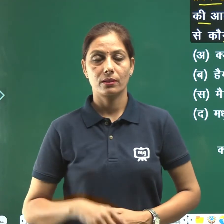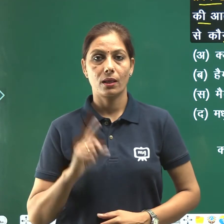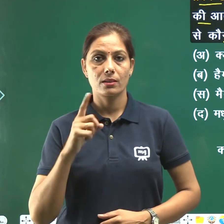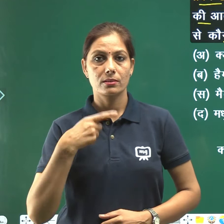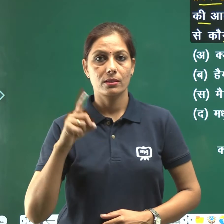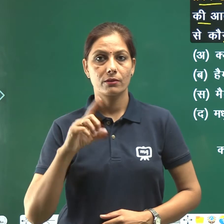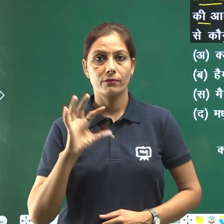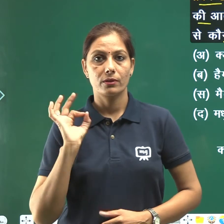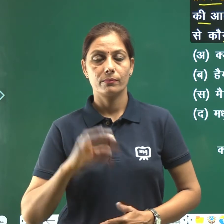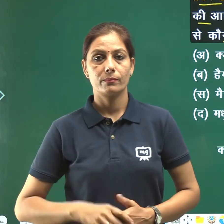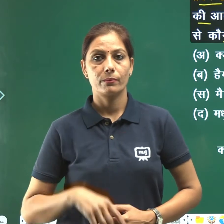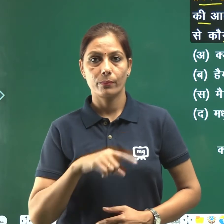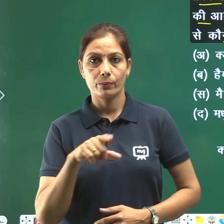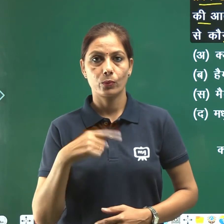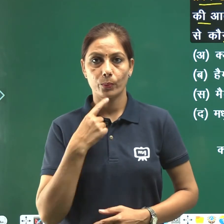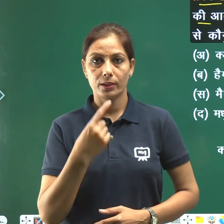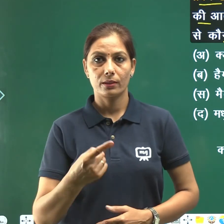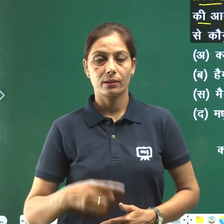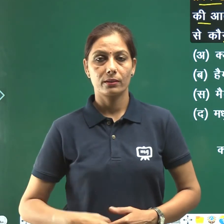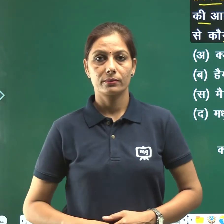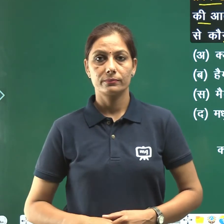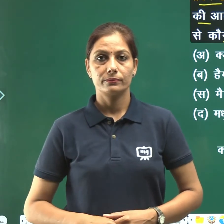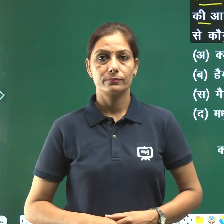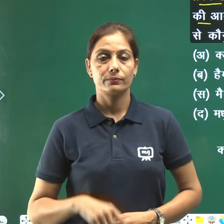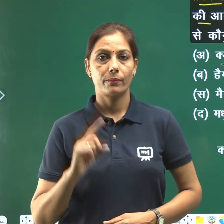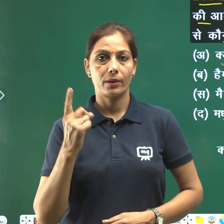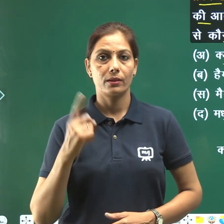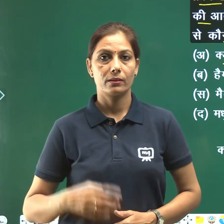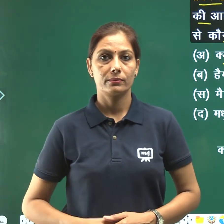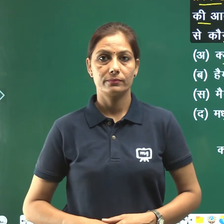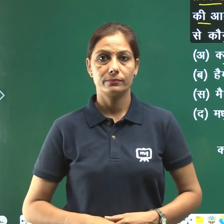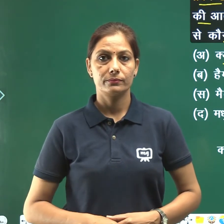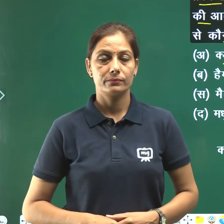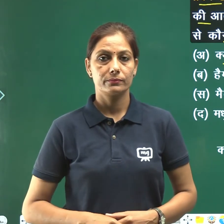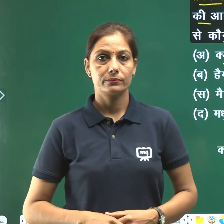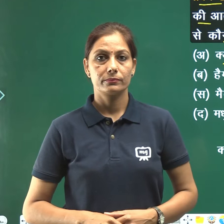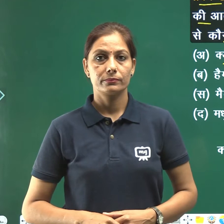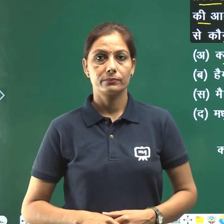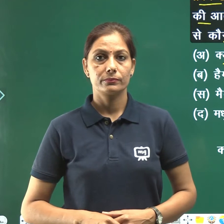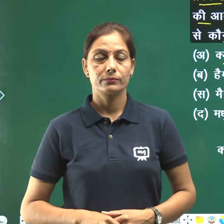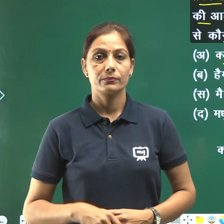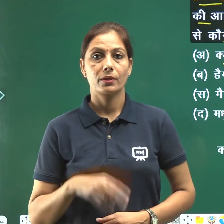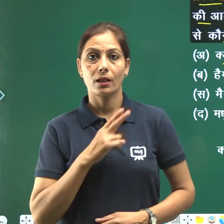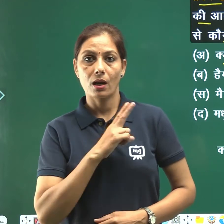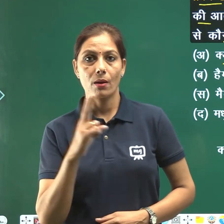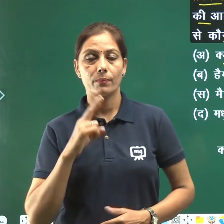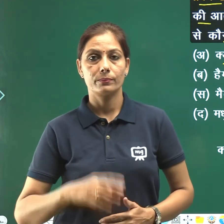एक सही विकल्प आपको बताना है। पहला क्या भूलूं क्या याद करूं,